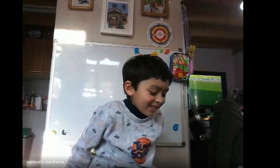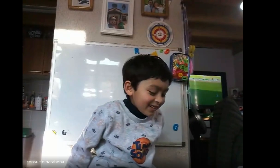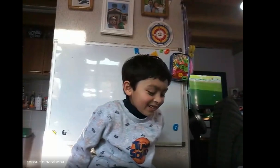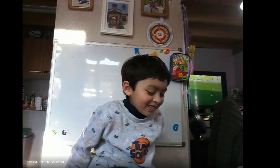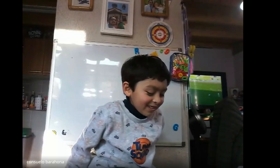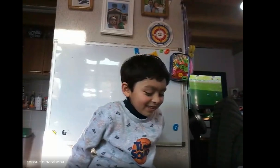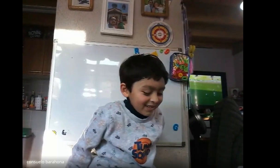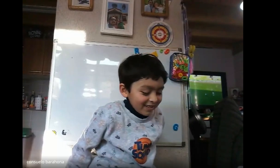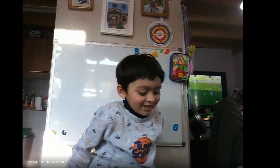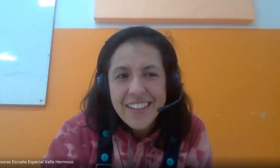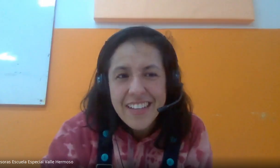A